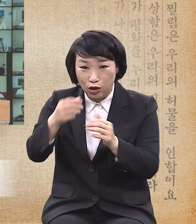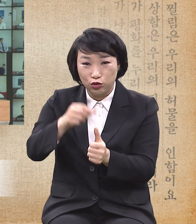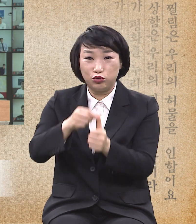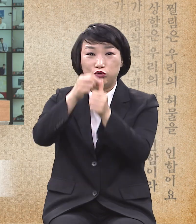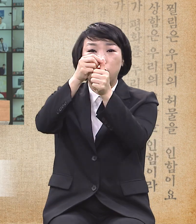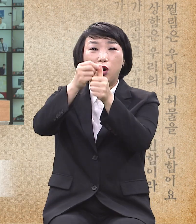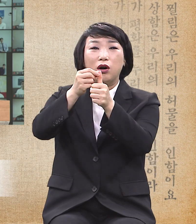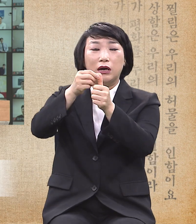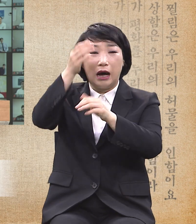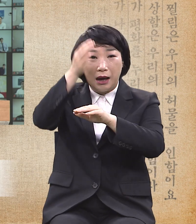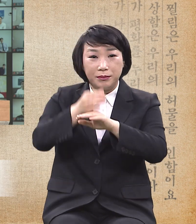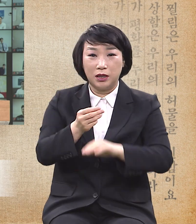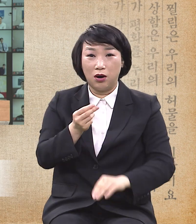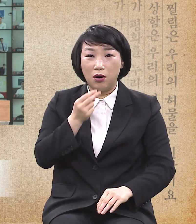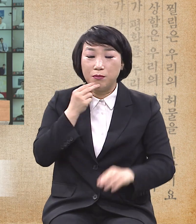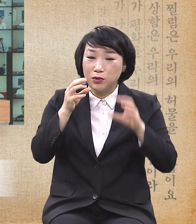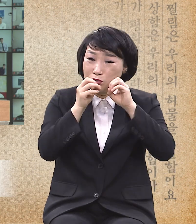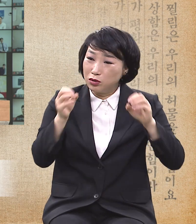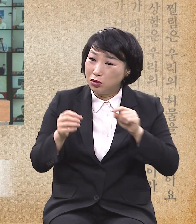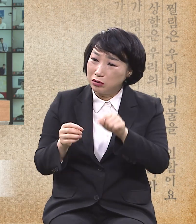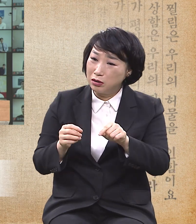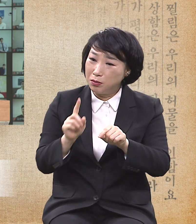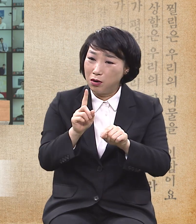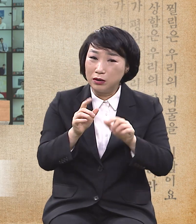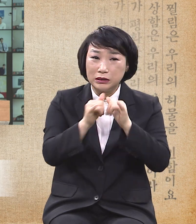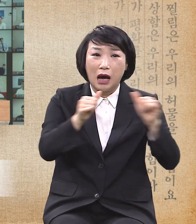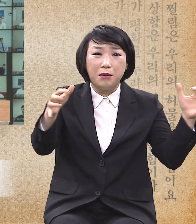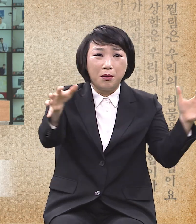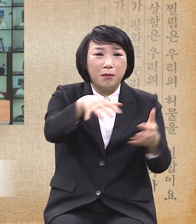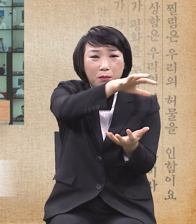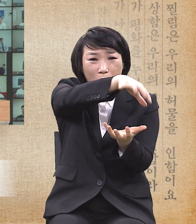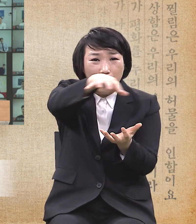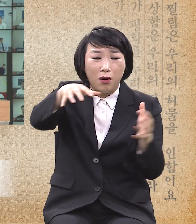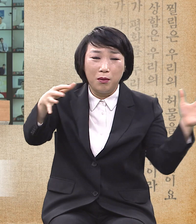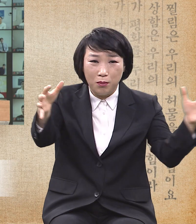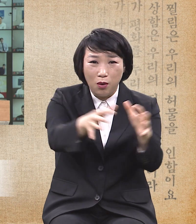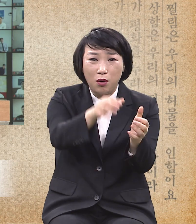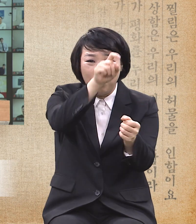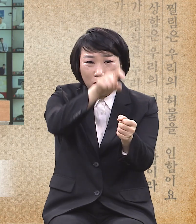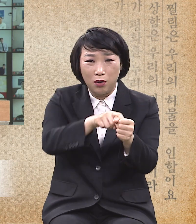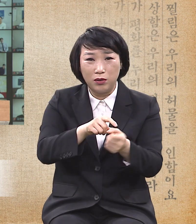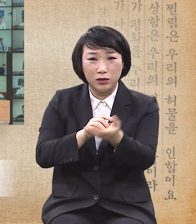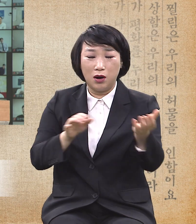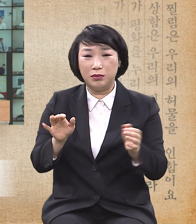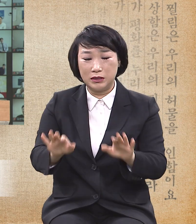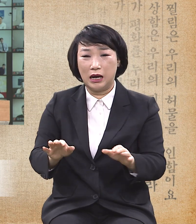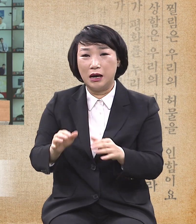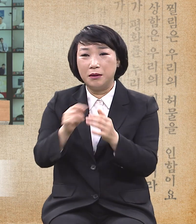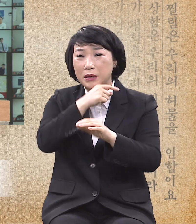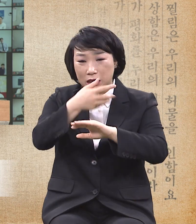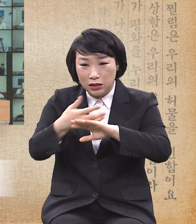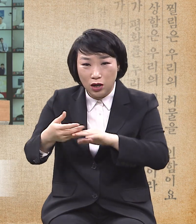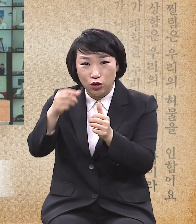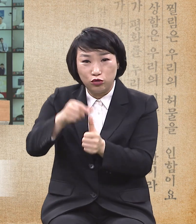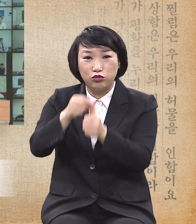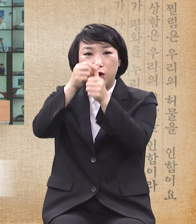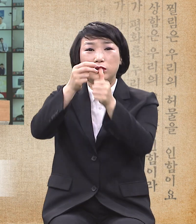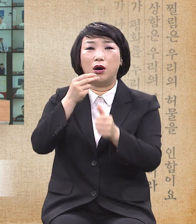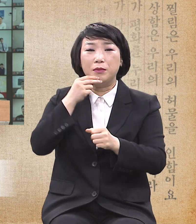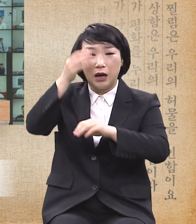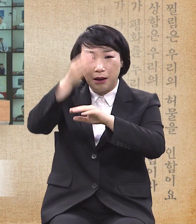구원받은 감사 없는 전도 사람을 모으려는 것입니다. 피 흘리신 구원받은 내 감사